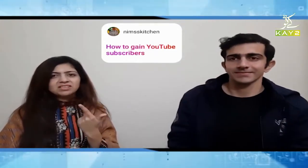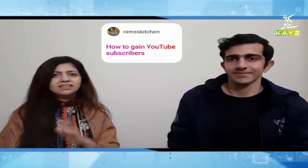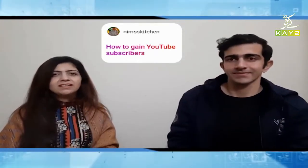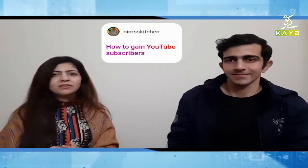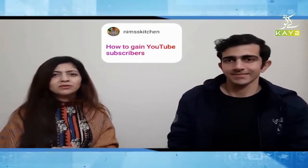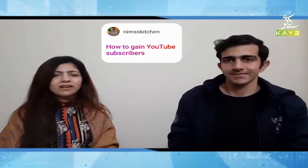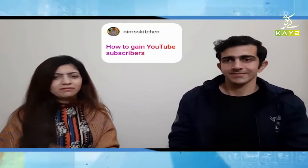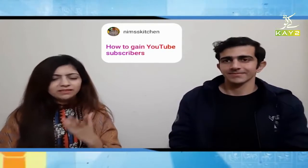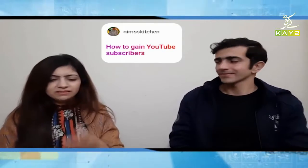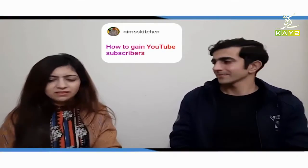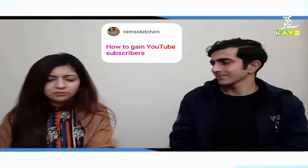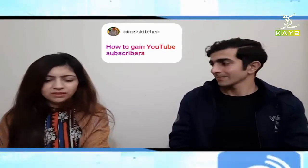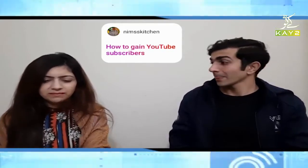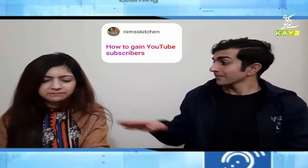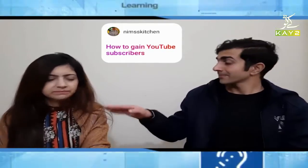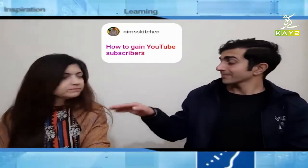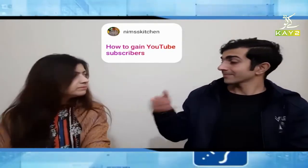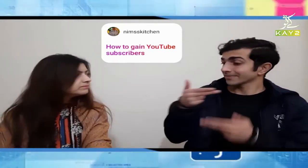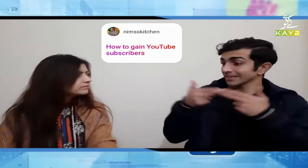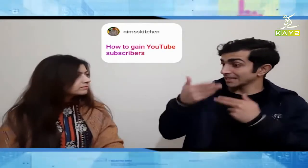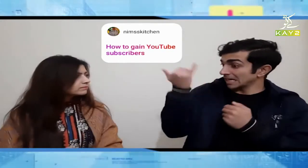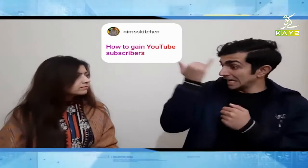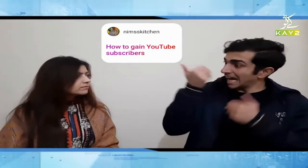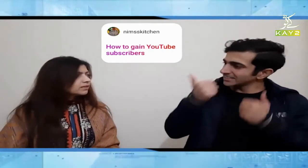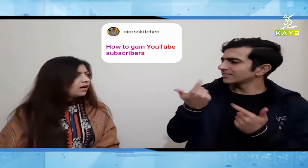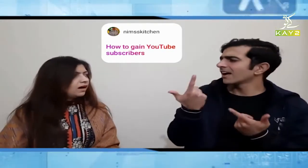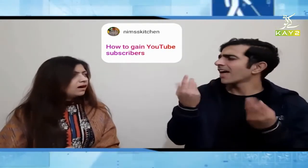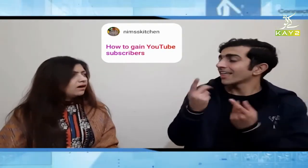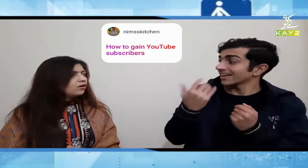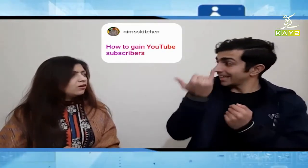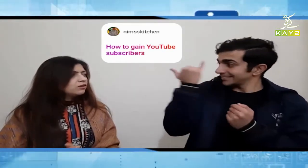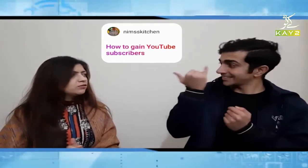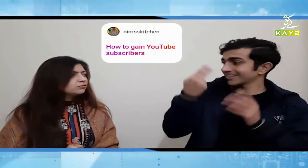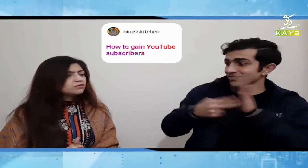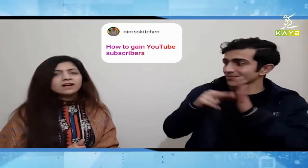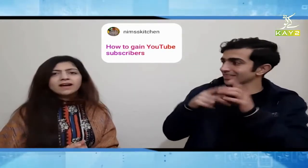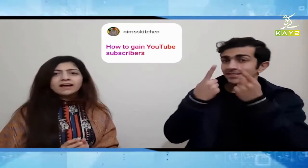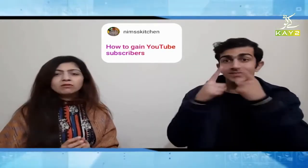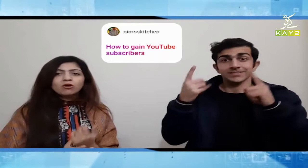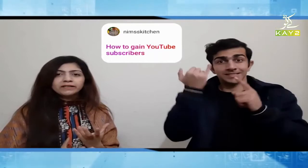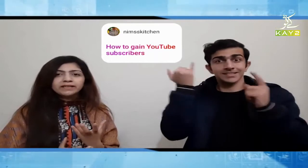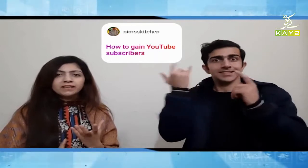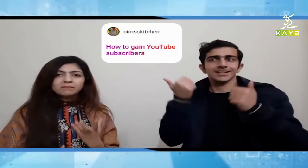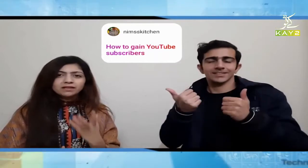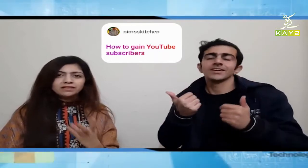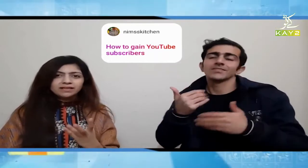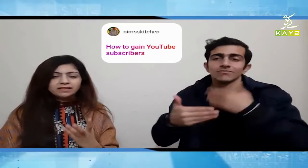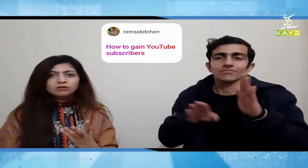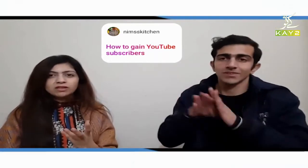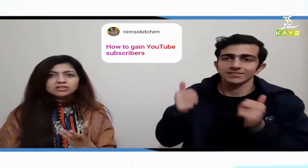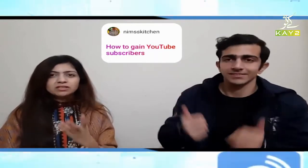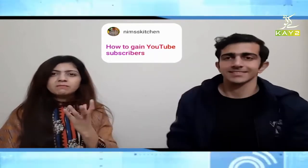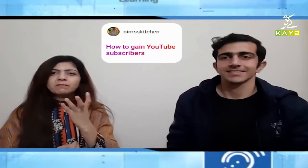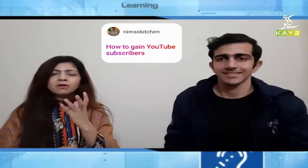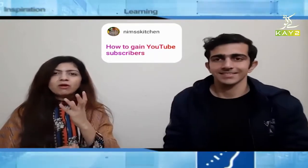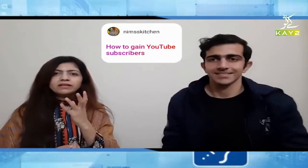है, जल्दी नहीं होता, एफर्ट ज़रूरी है। हाँ, और जो दूसरा है वो कंटेंट आपका क्रिएटिव